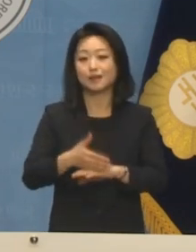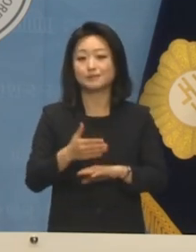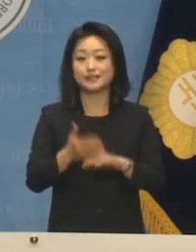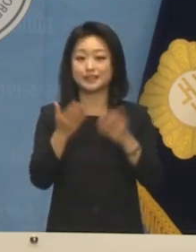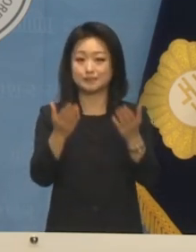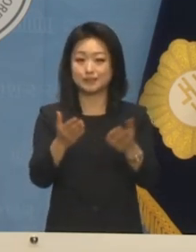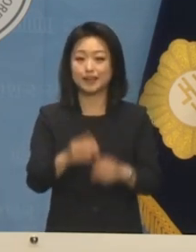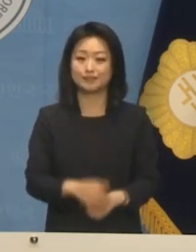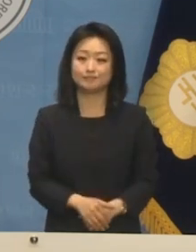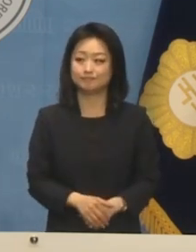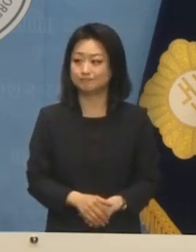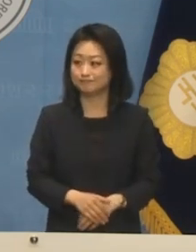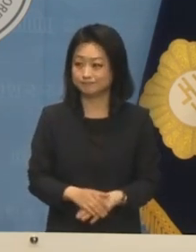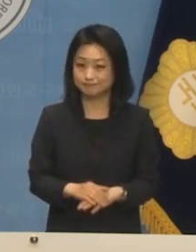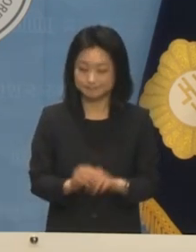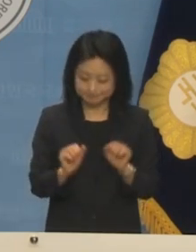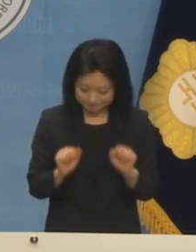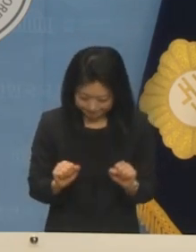감사합니다.